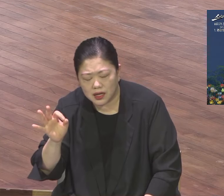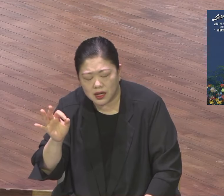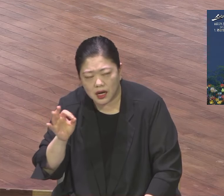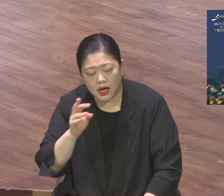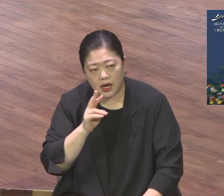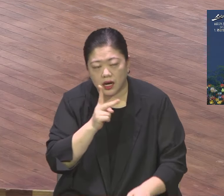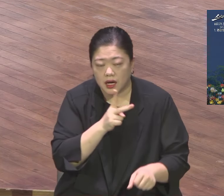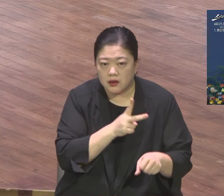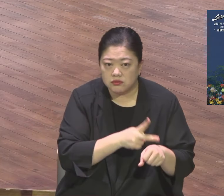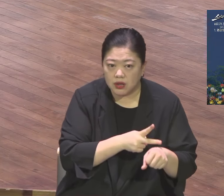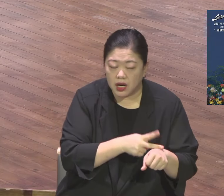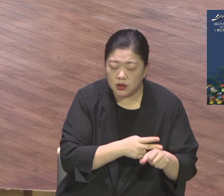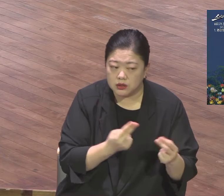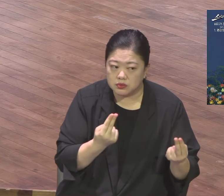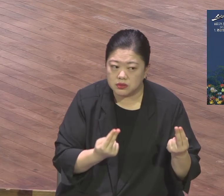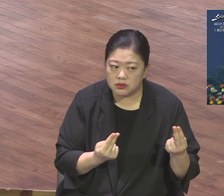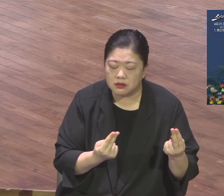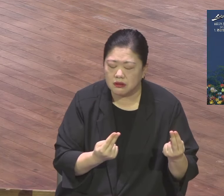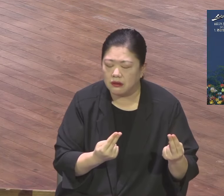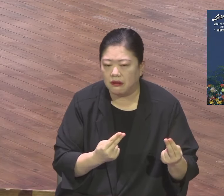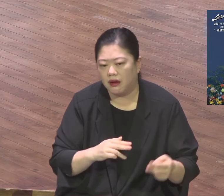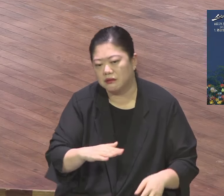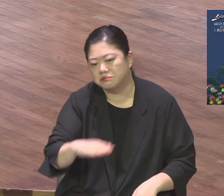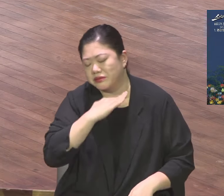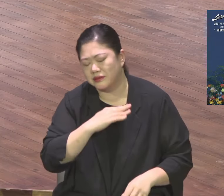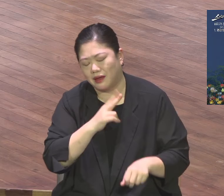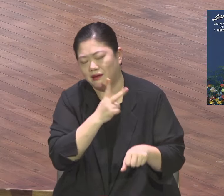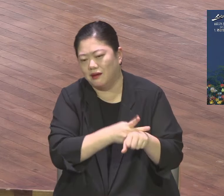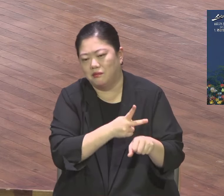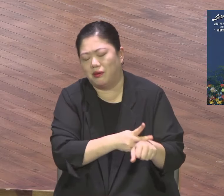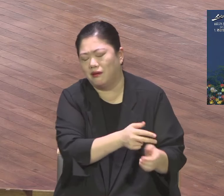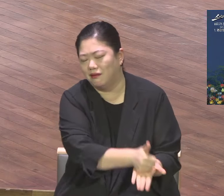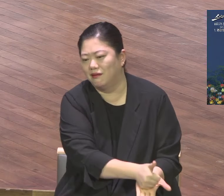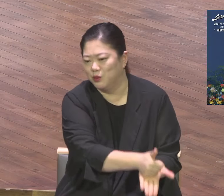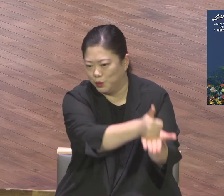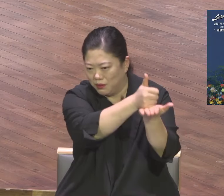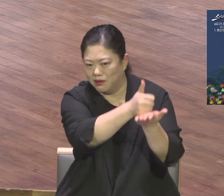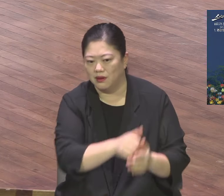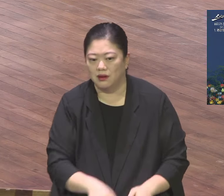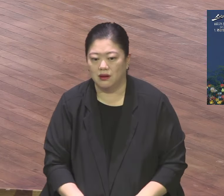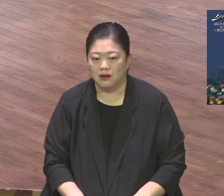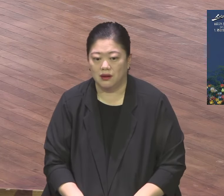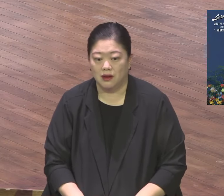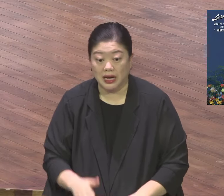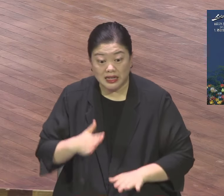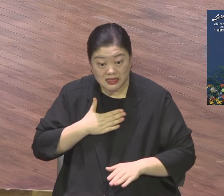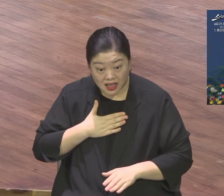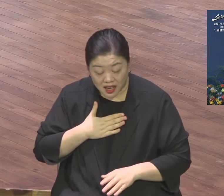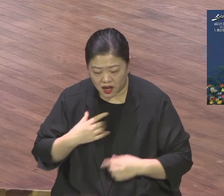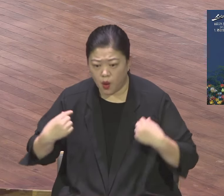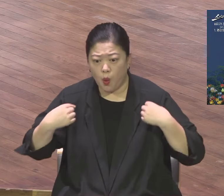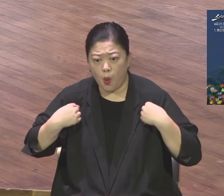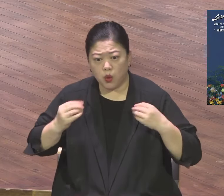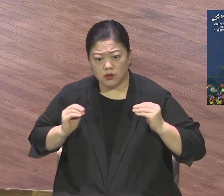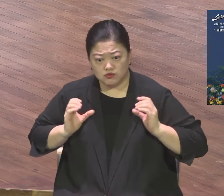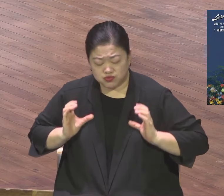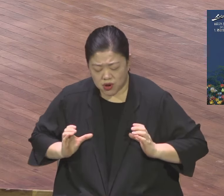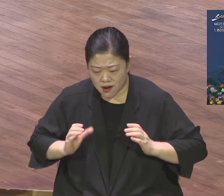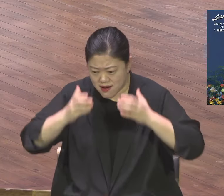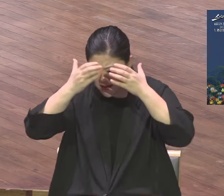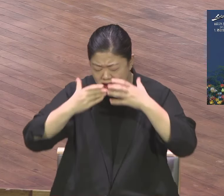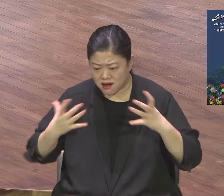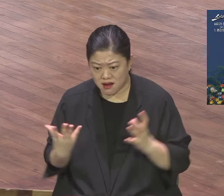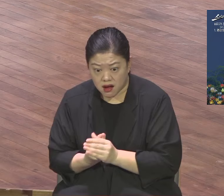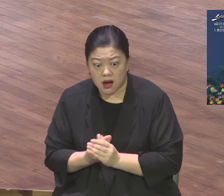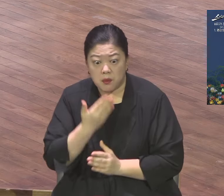맞고 갇히고 끊임없는 고통 추위에 배고픔에 사시했다는 가마를 다섯